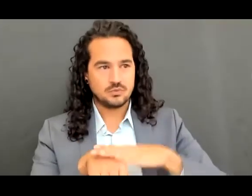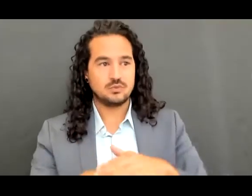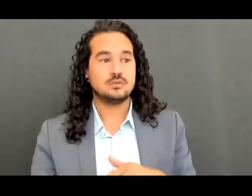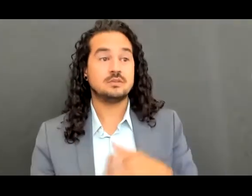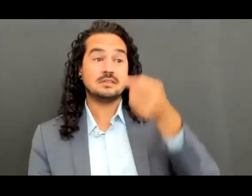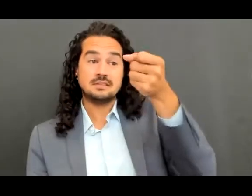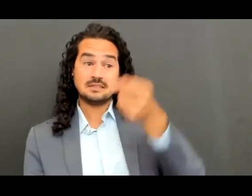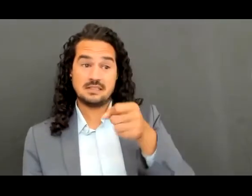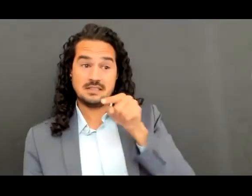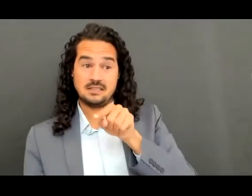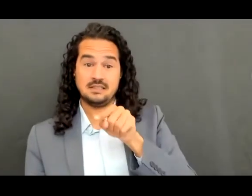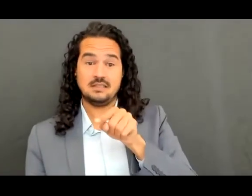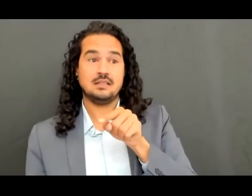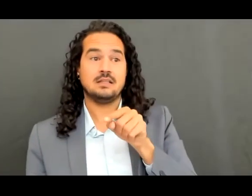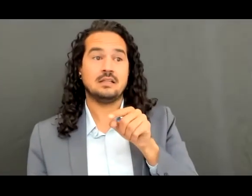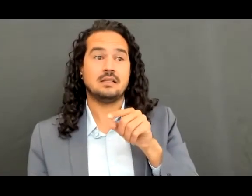Olima,